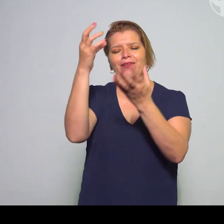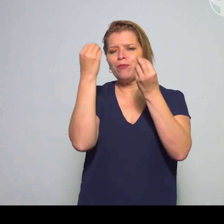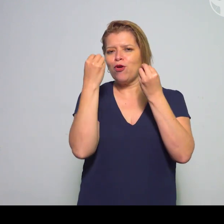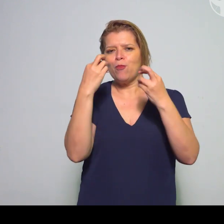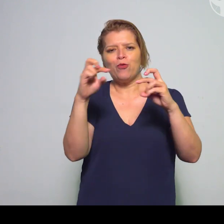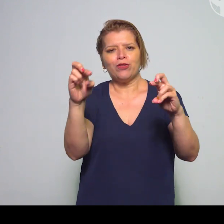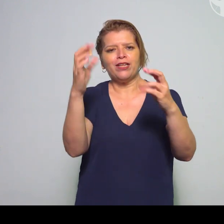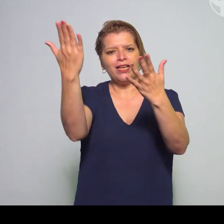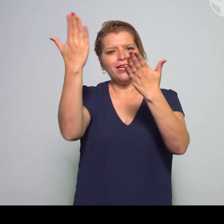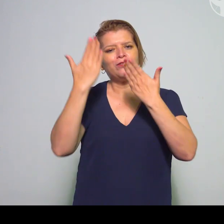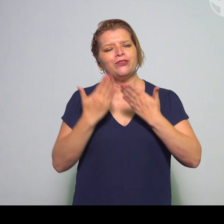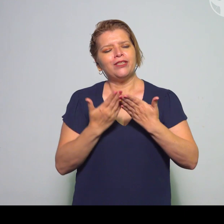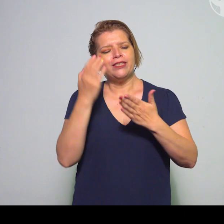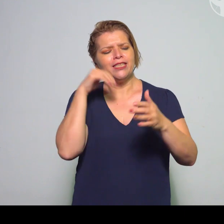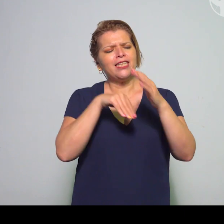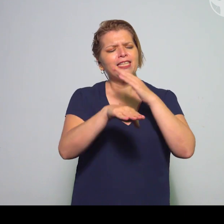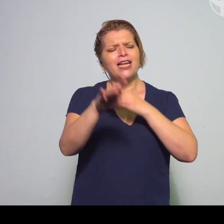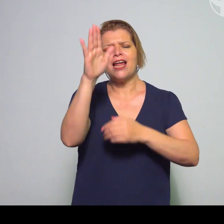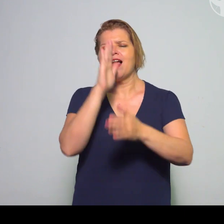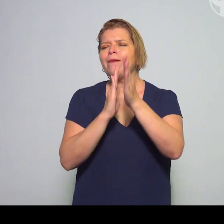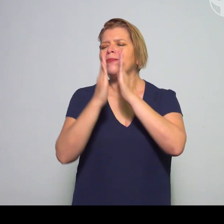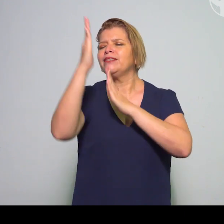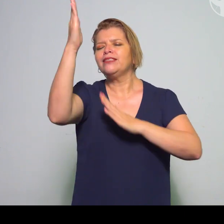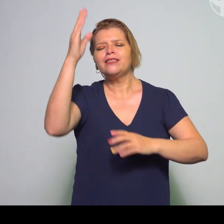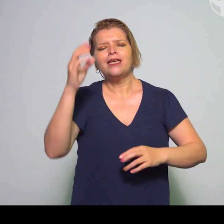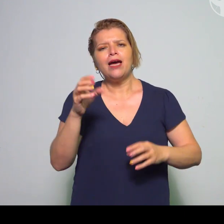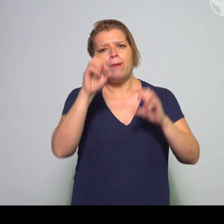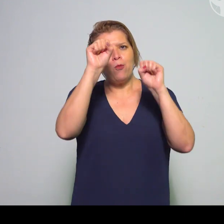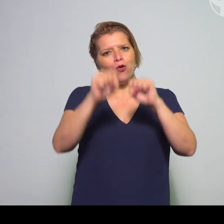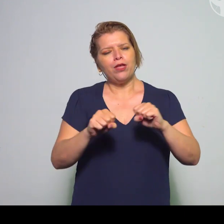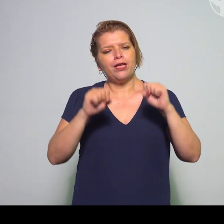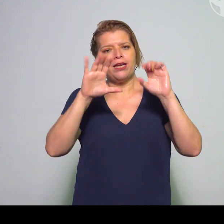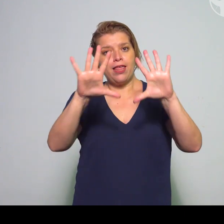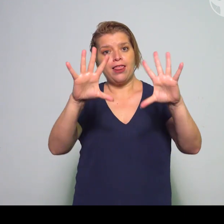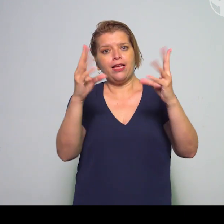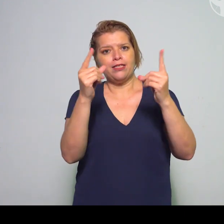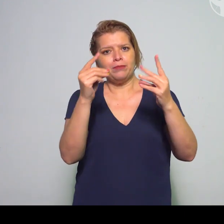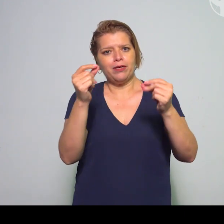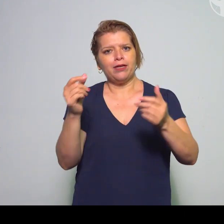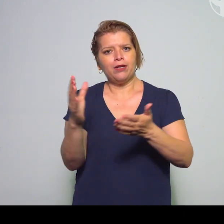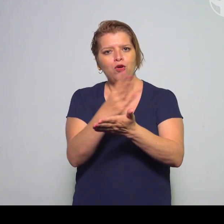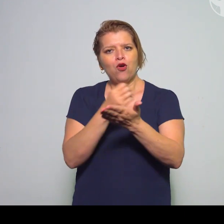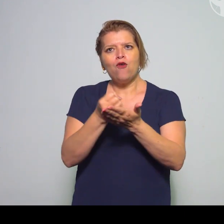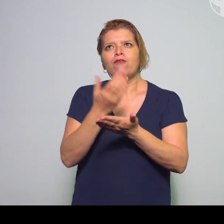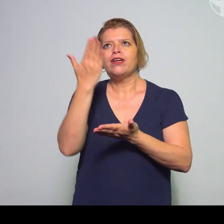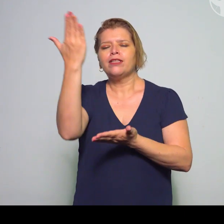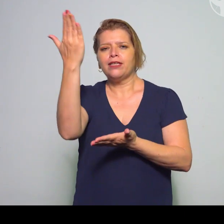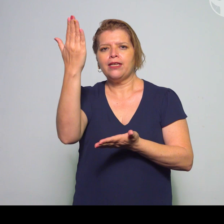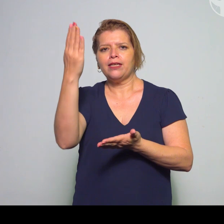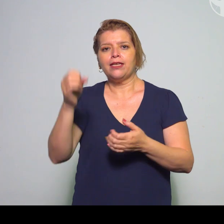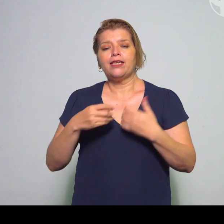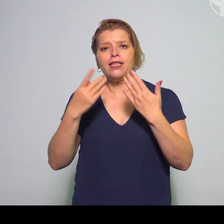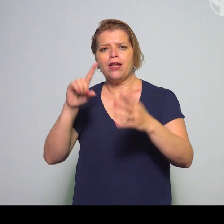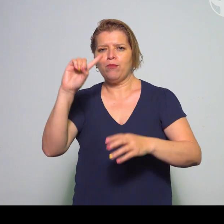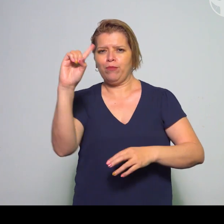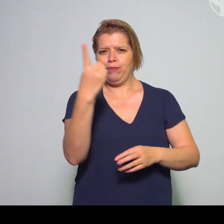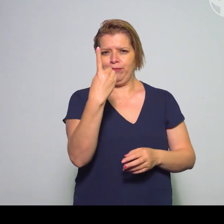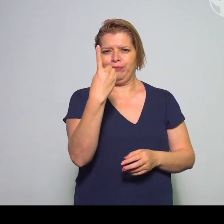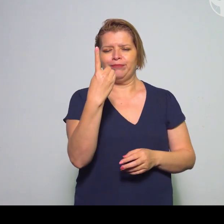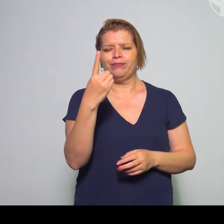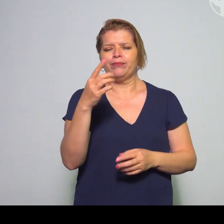te bendecimos. Gracias por la oportunidad que nos das de entrar a tu presencia hoy para poder diezmar, para poder